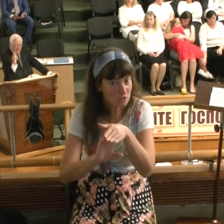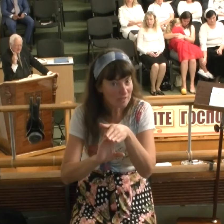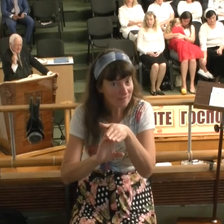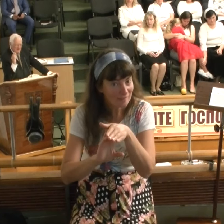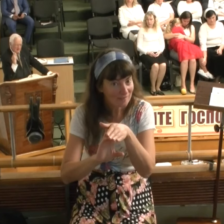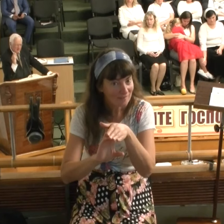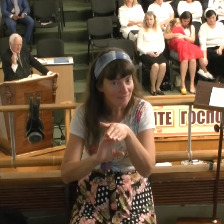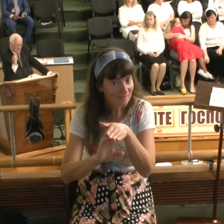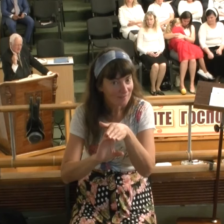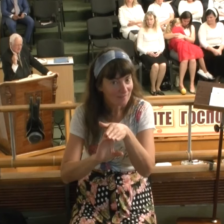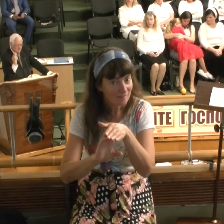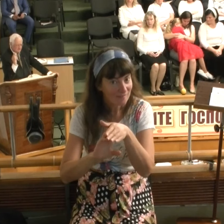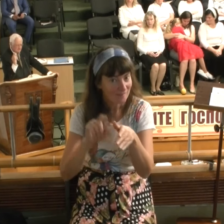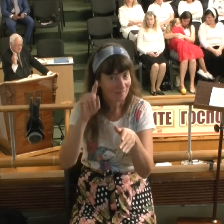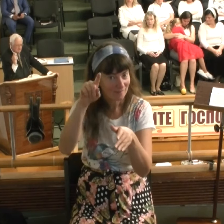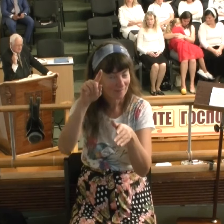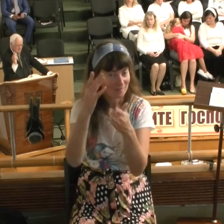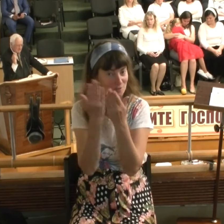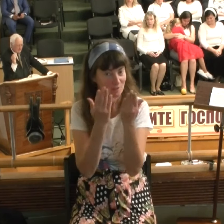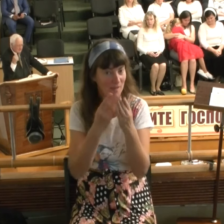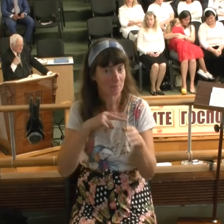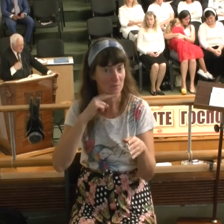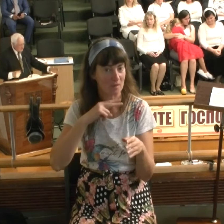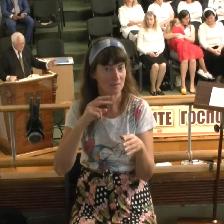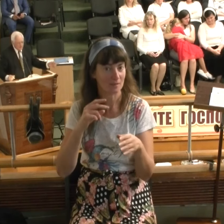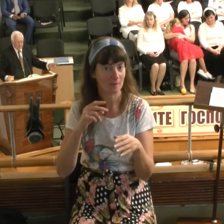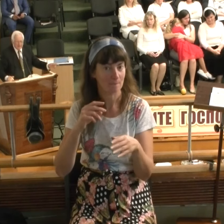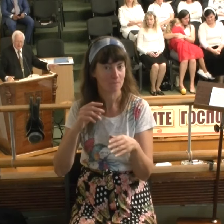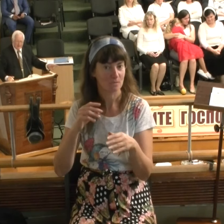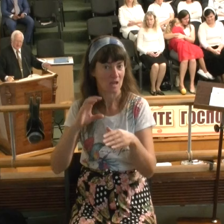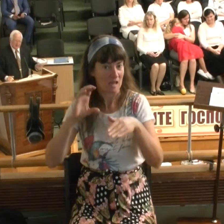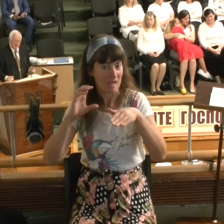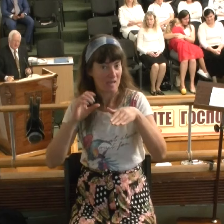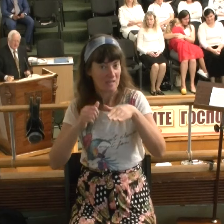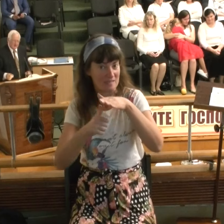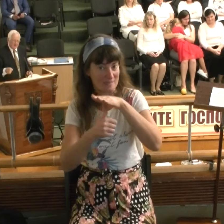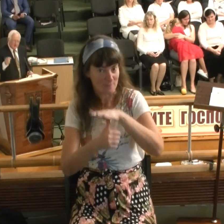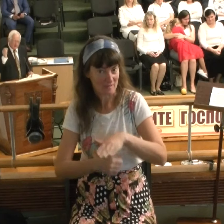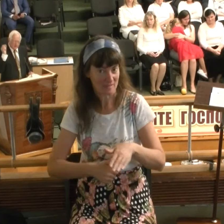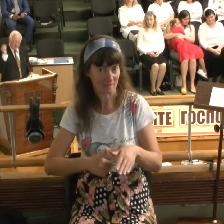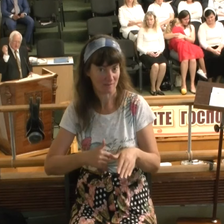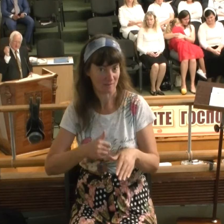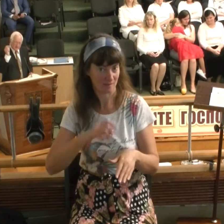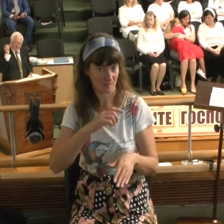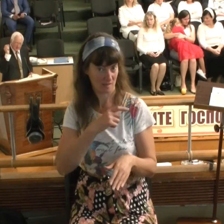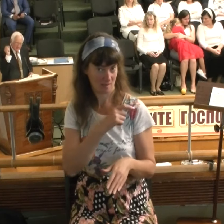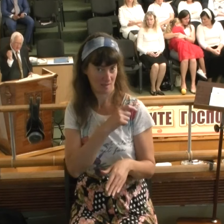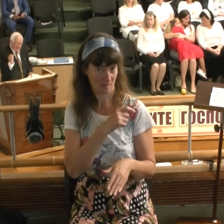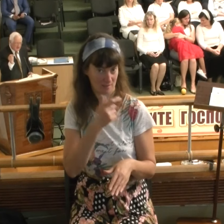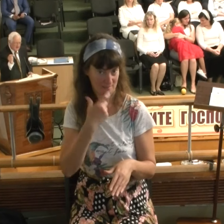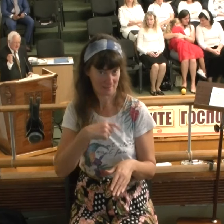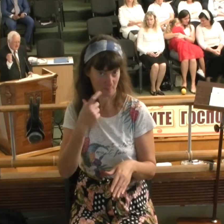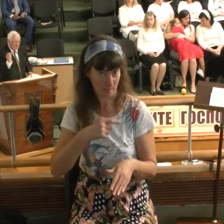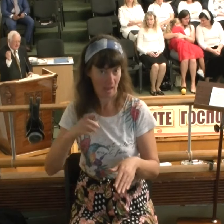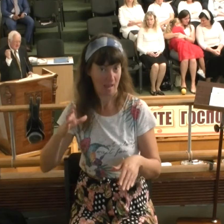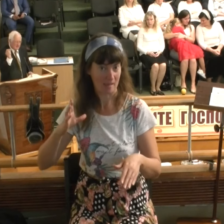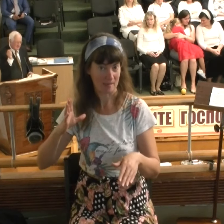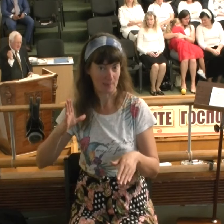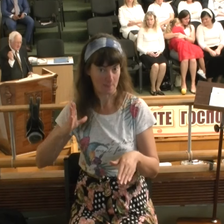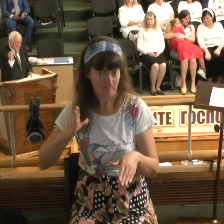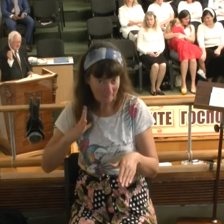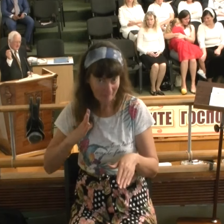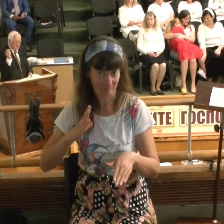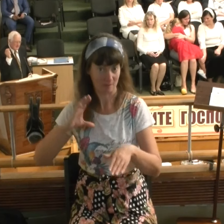сосредоточьте внимание на этом слове, мы будем вспоминать страдания. Вы послушаем даже до смерти